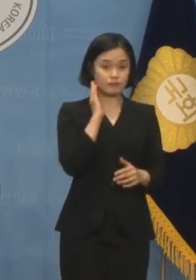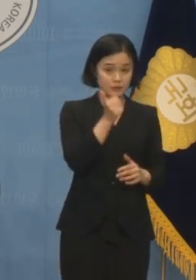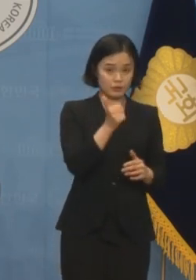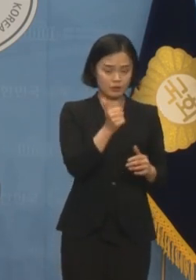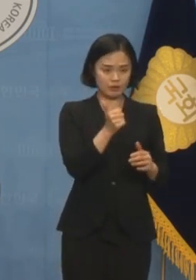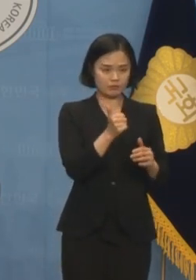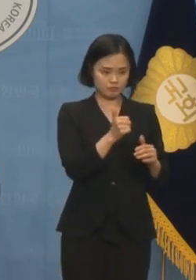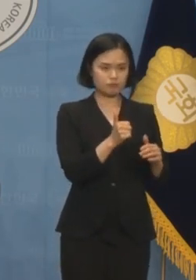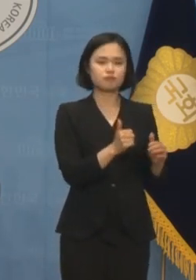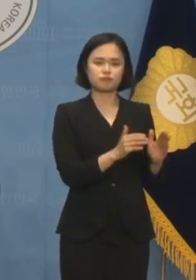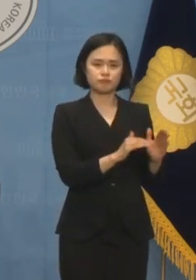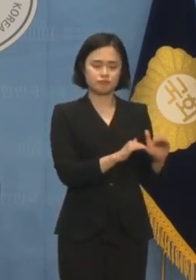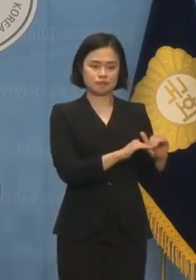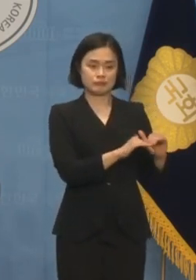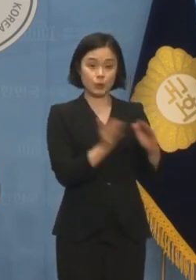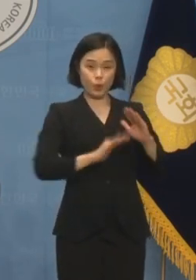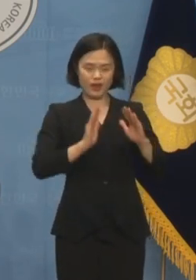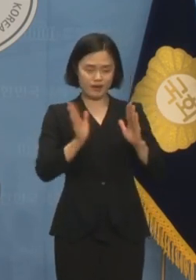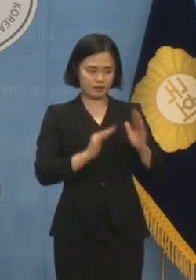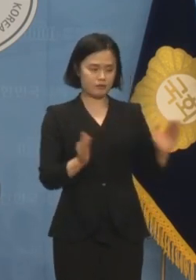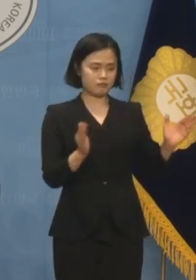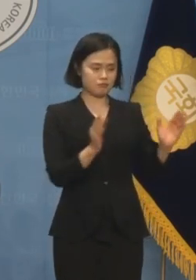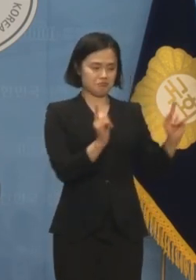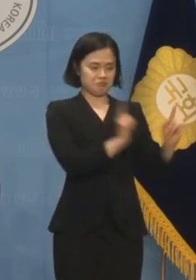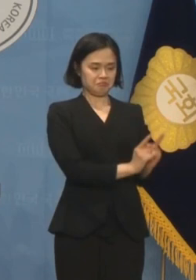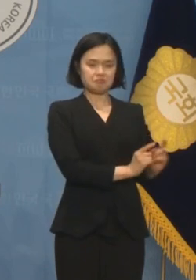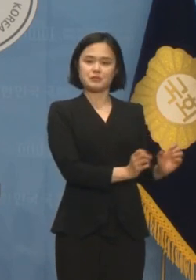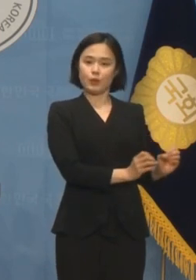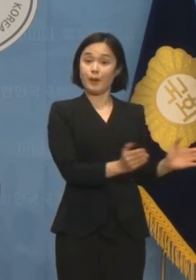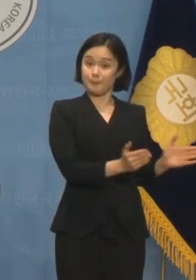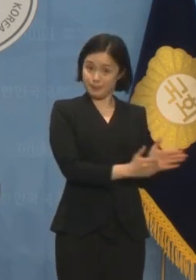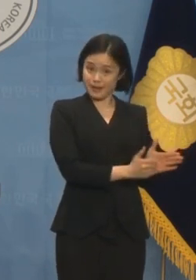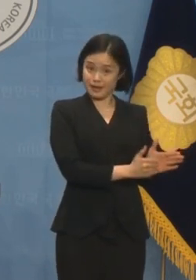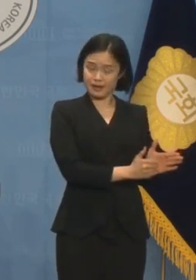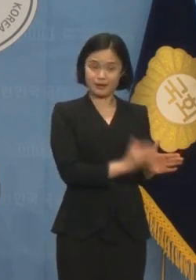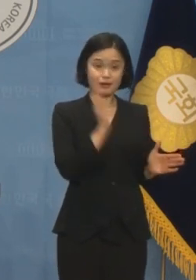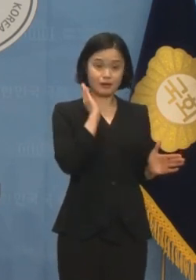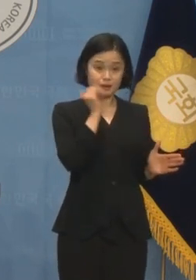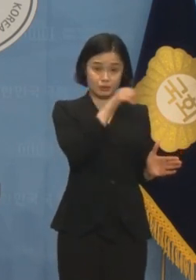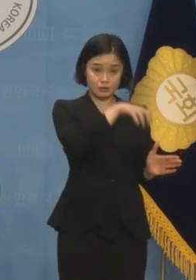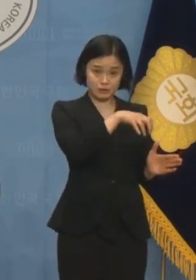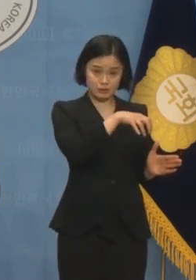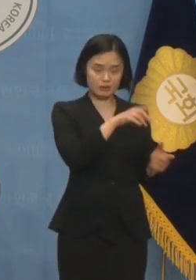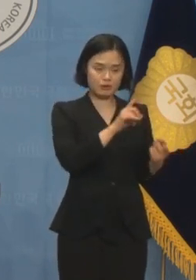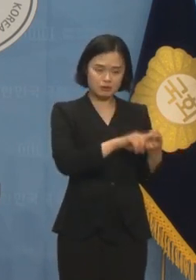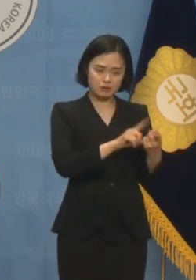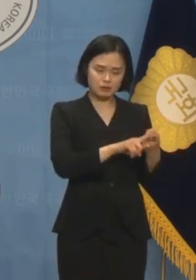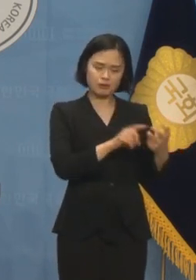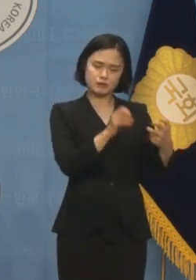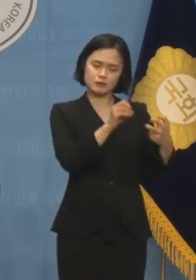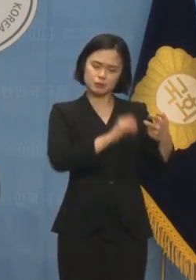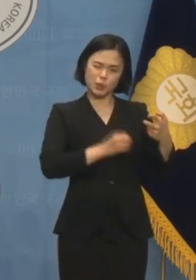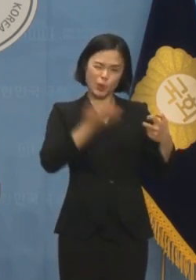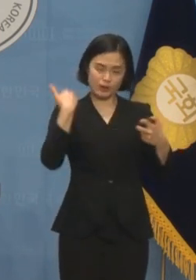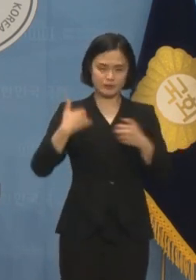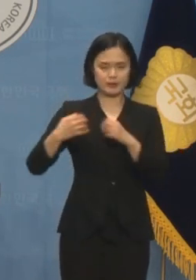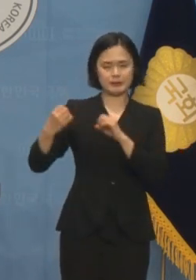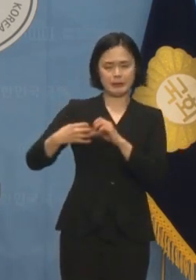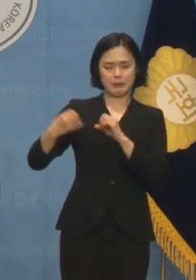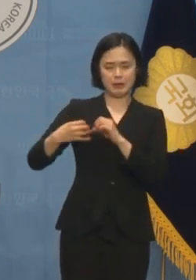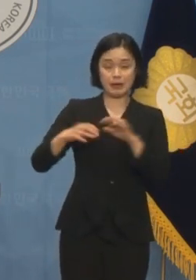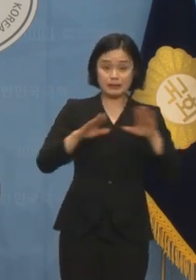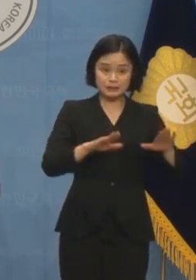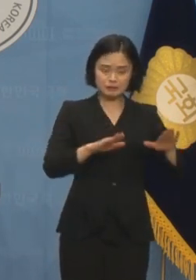민주당 주장 85%, 대통령실 주장 70%가량 발언 분량을 챙겼던 때와